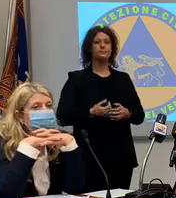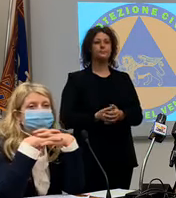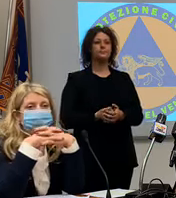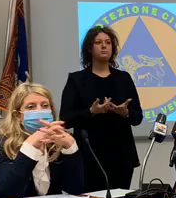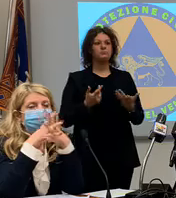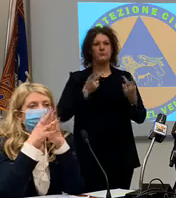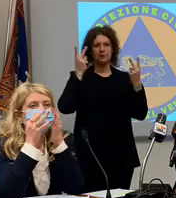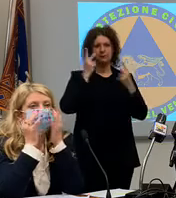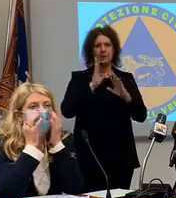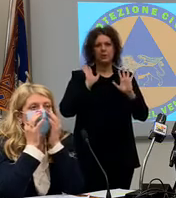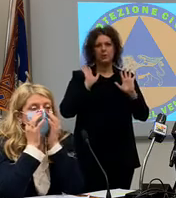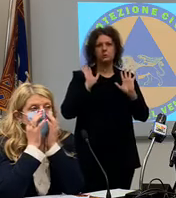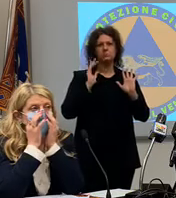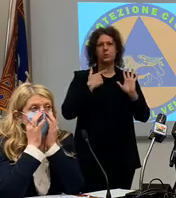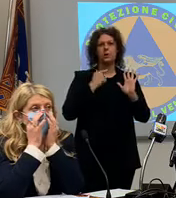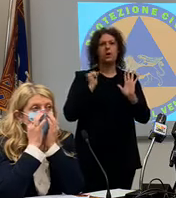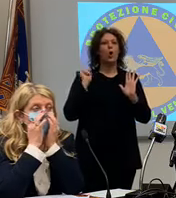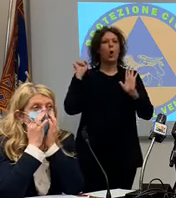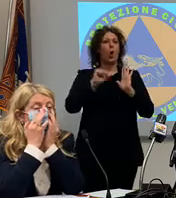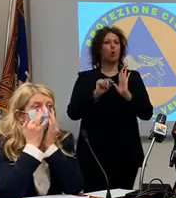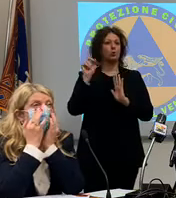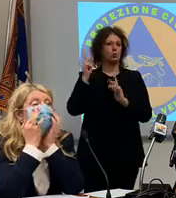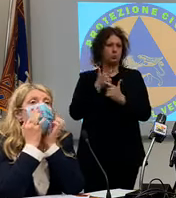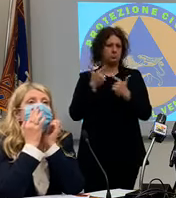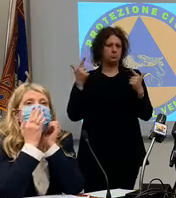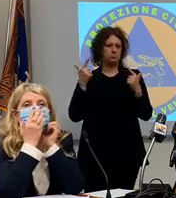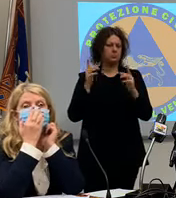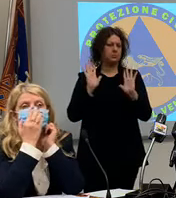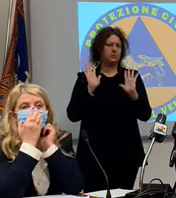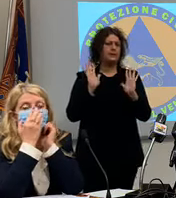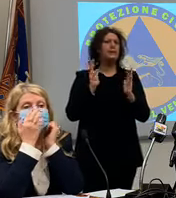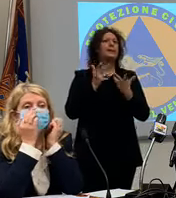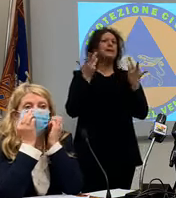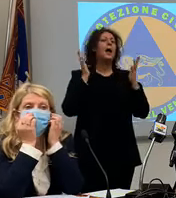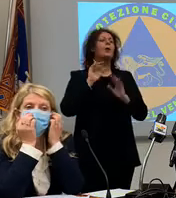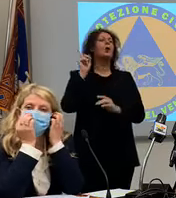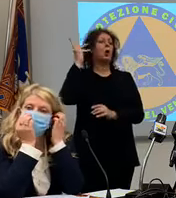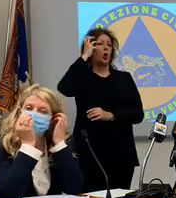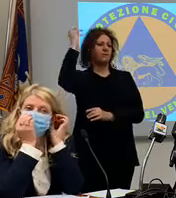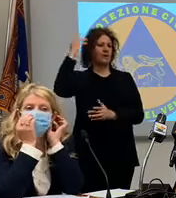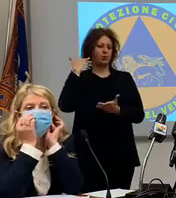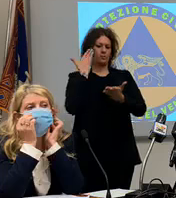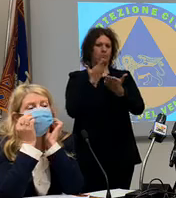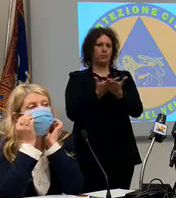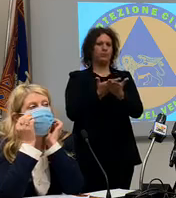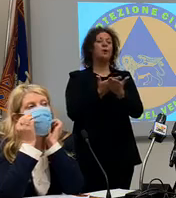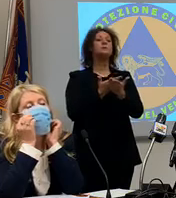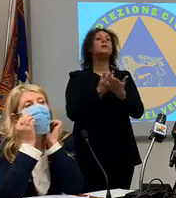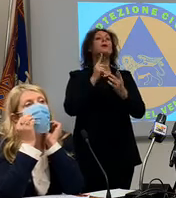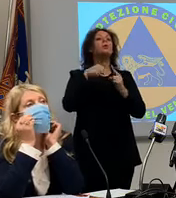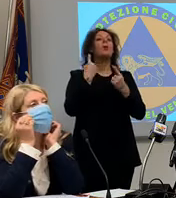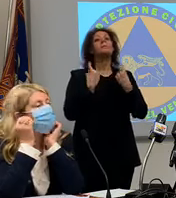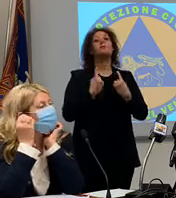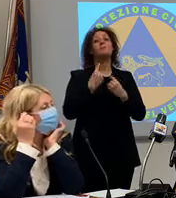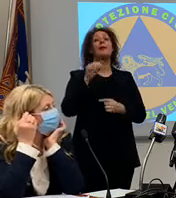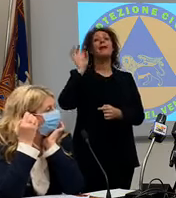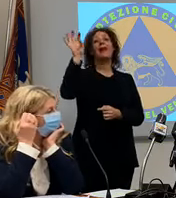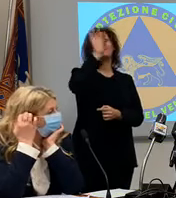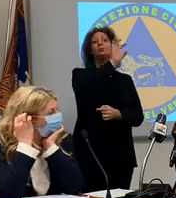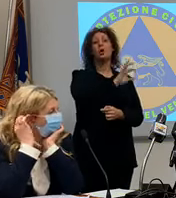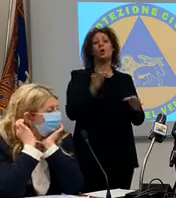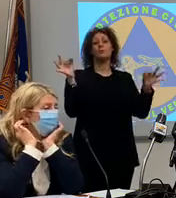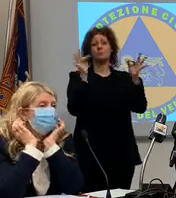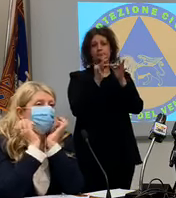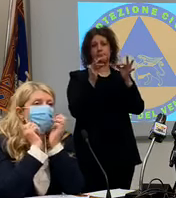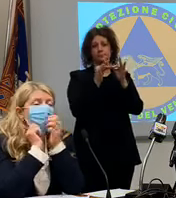contro Vi ricordo che ci vuole L'intesa Quindi se le regioni non D L'intesa vuol dire che c'è una spaccatura quindi sicuramente noi